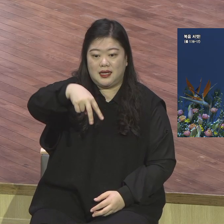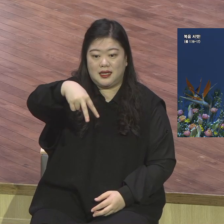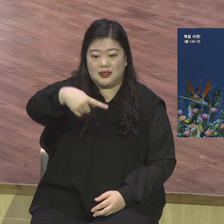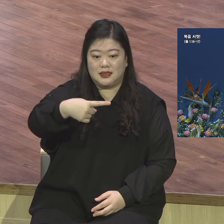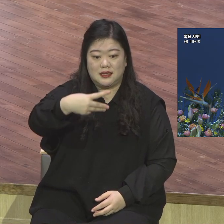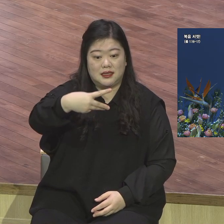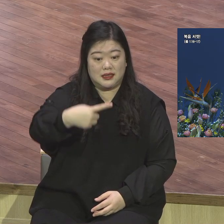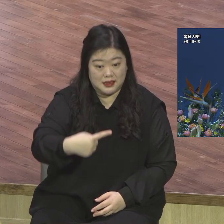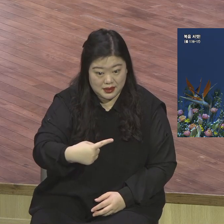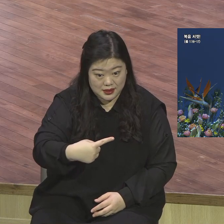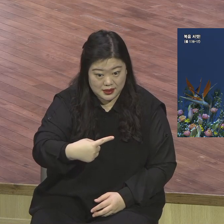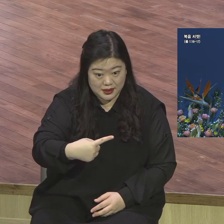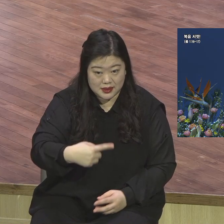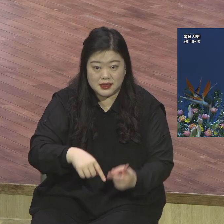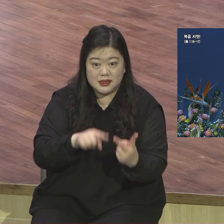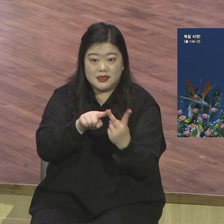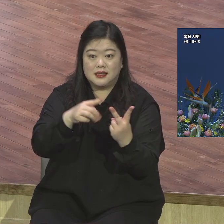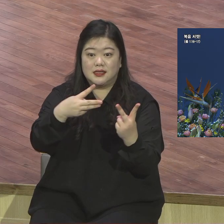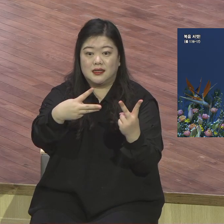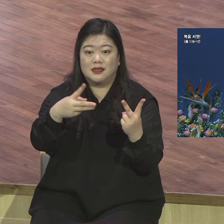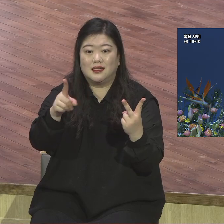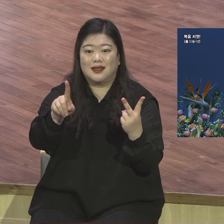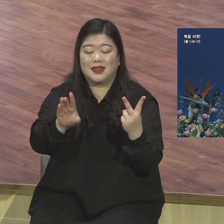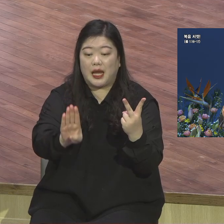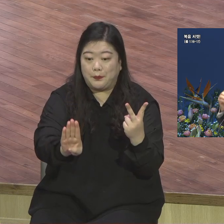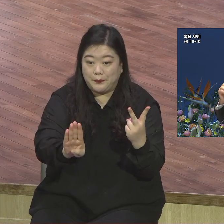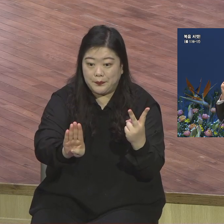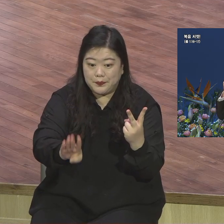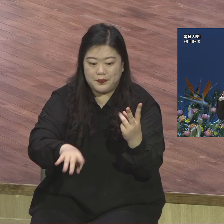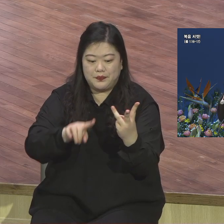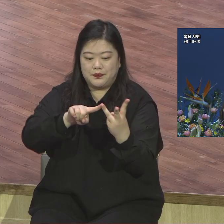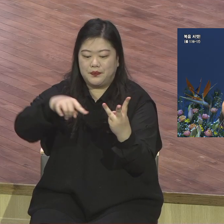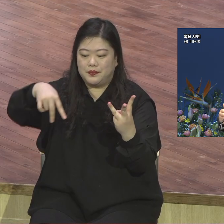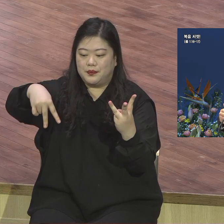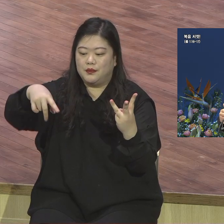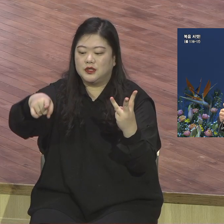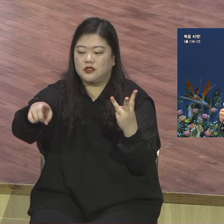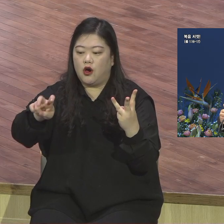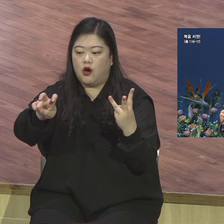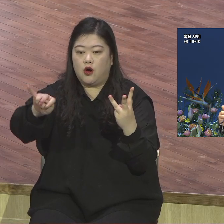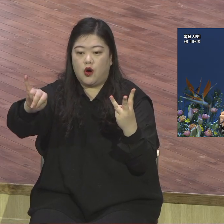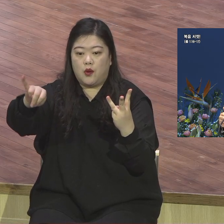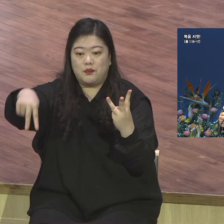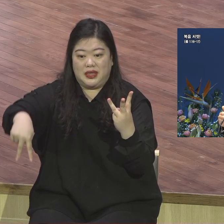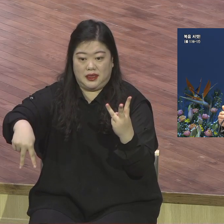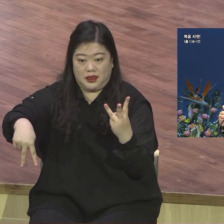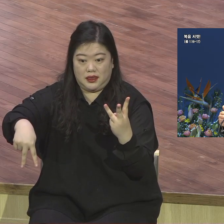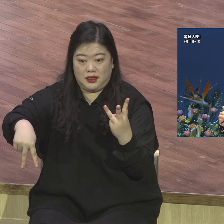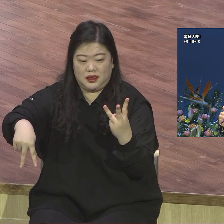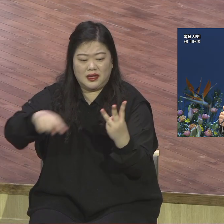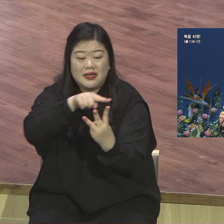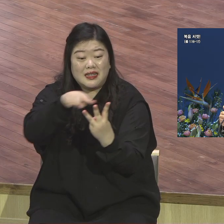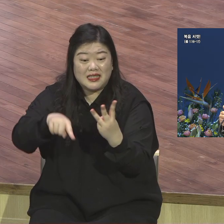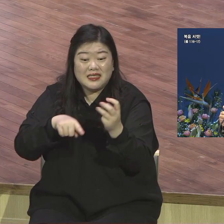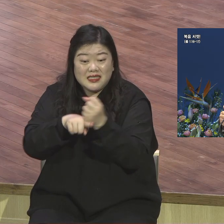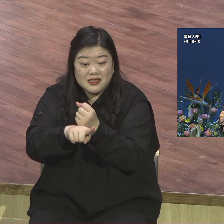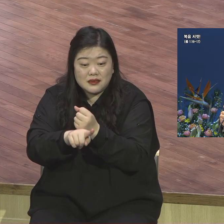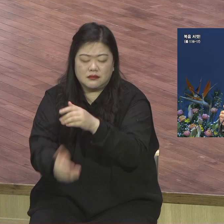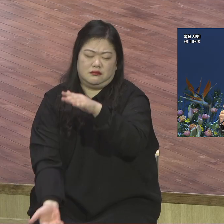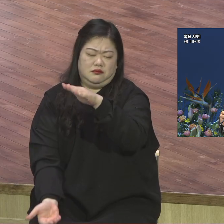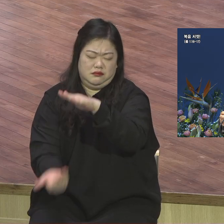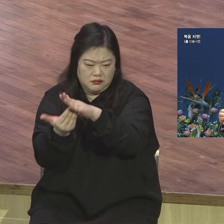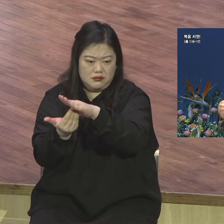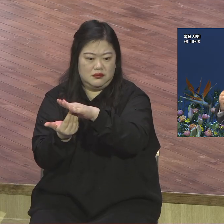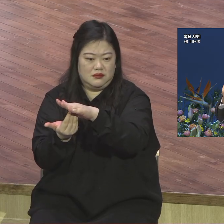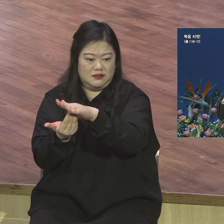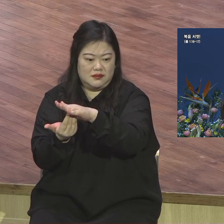서밋, 아멘. 그것이 되겠다. 내가 올해는 복음을 최고로 누리는 어떤 환경 상관없이 그것이